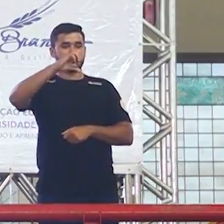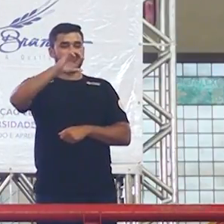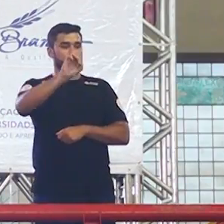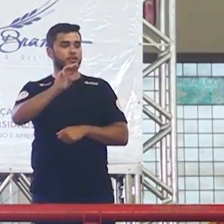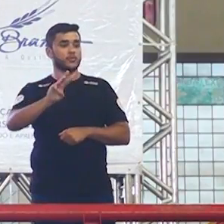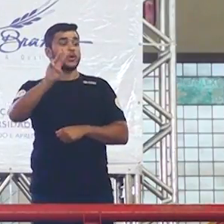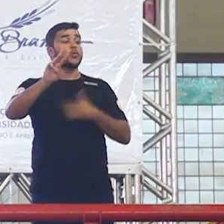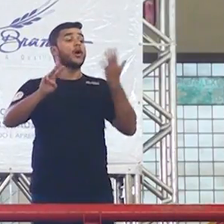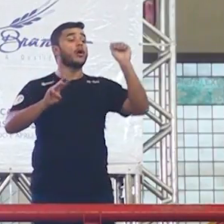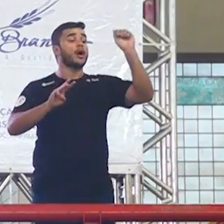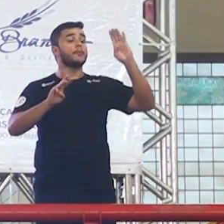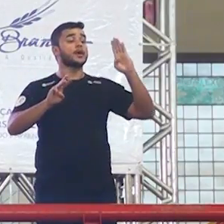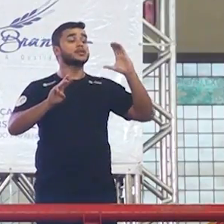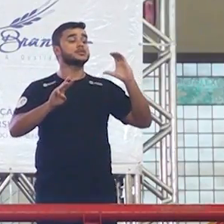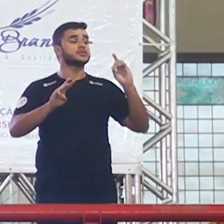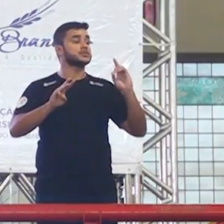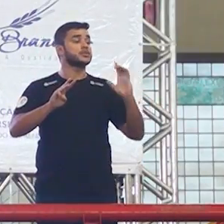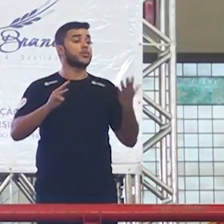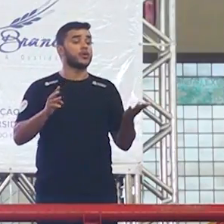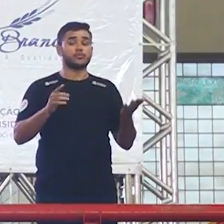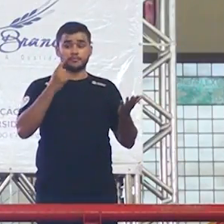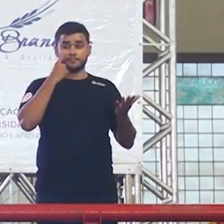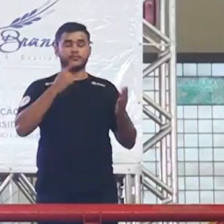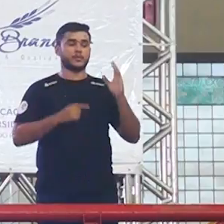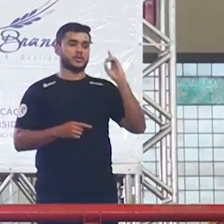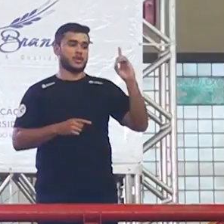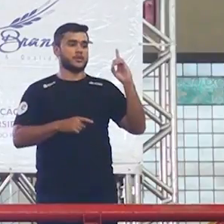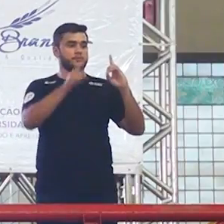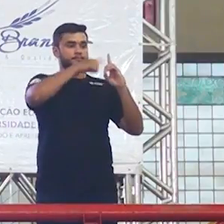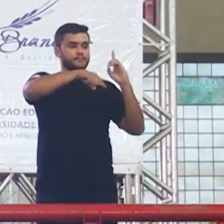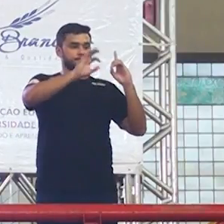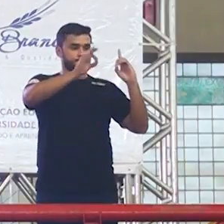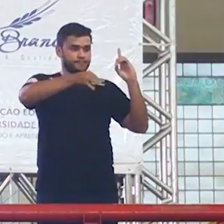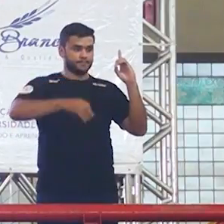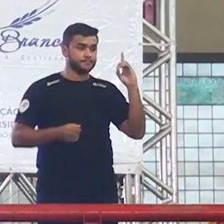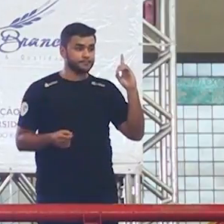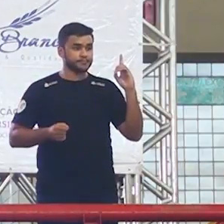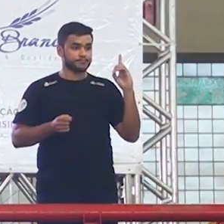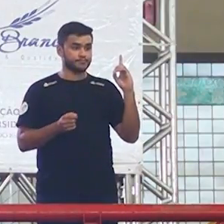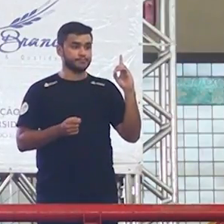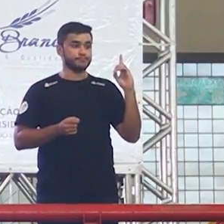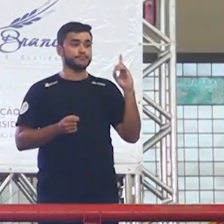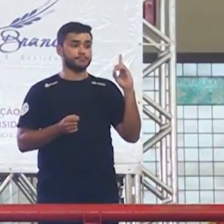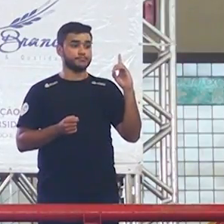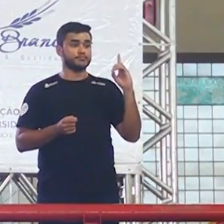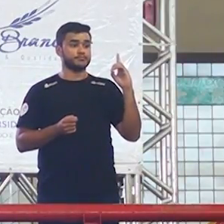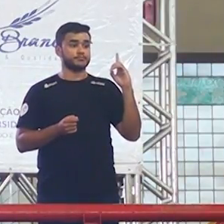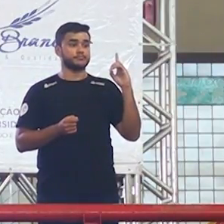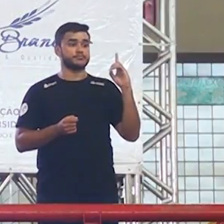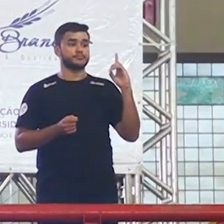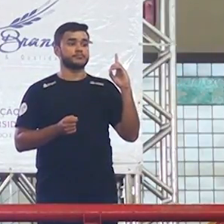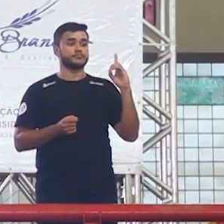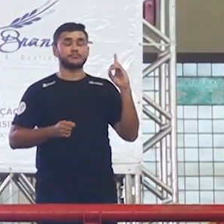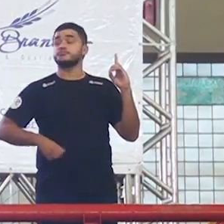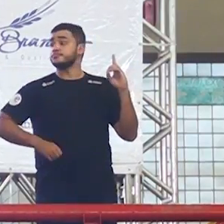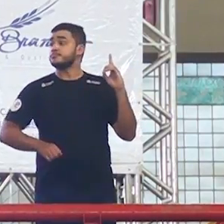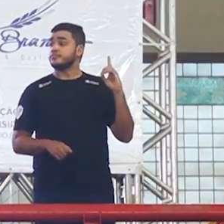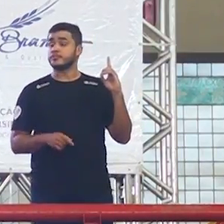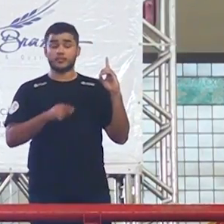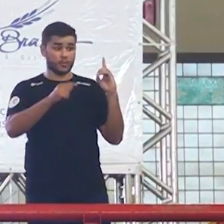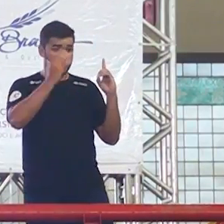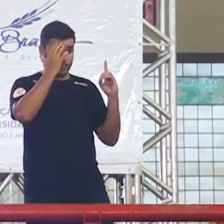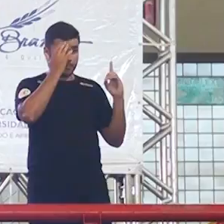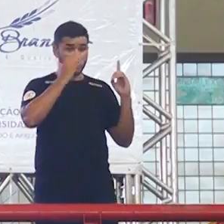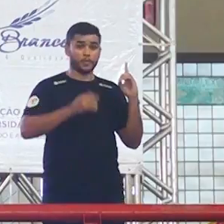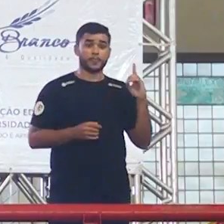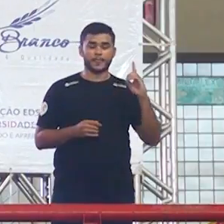a ser marcado? D de dado. D de dado. Vamos repetir. Vamos repetir. Agora eu quero ver se vocês